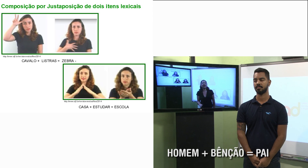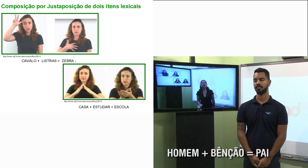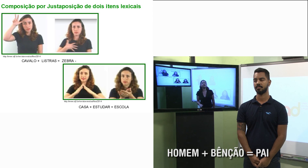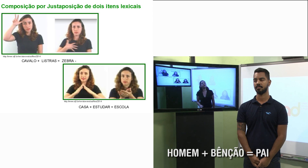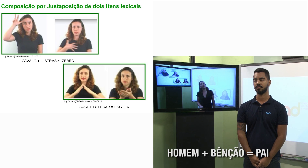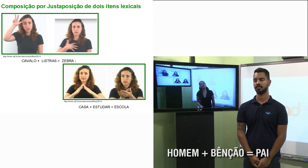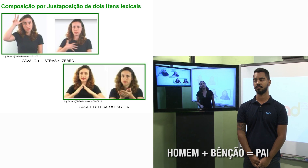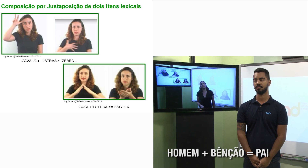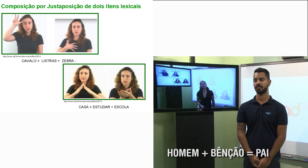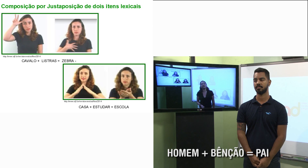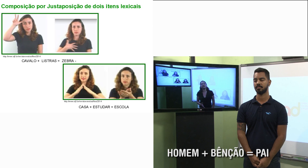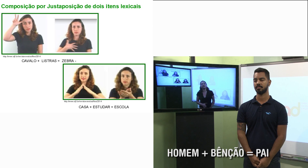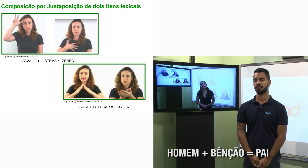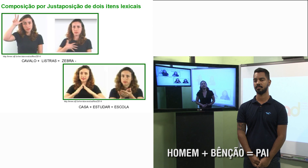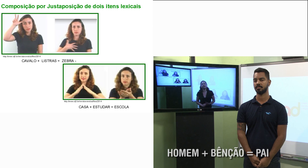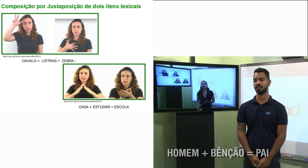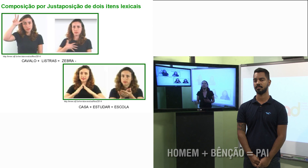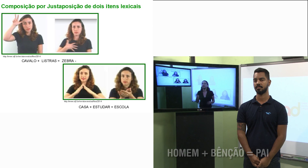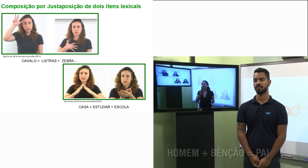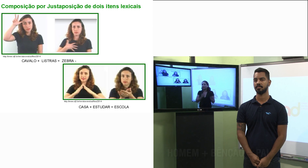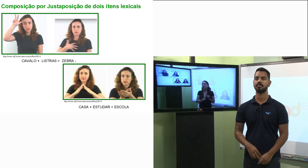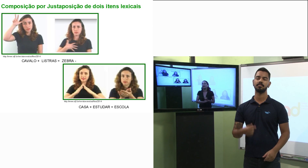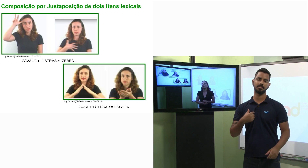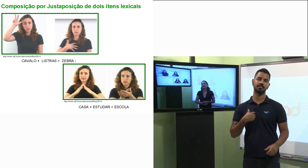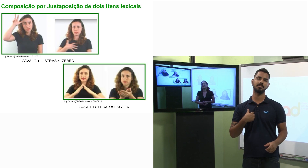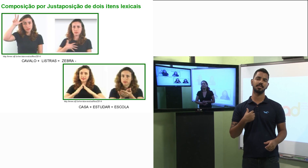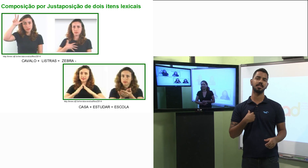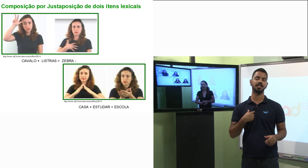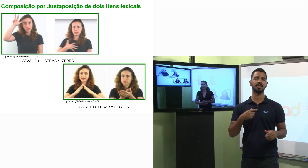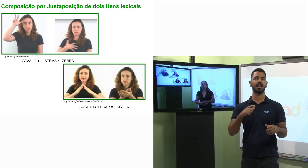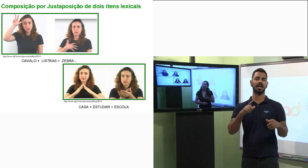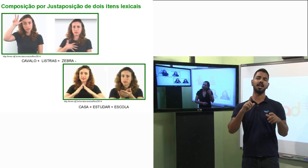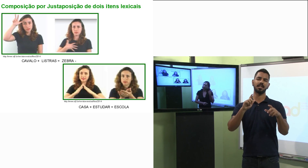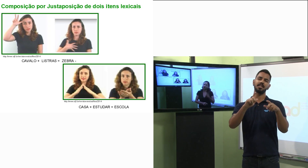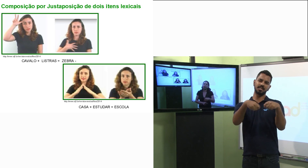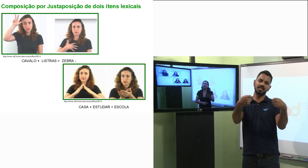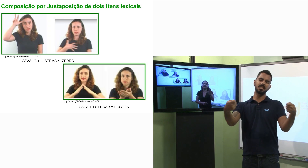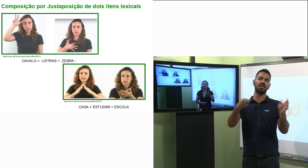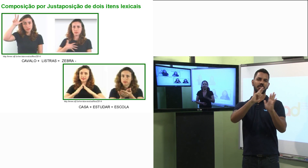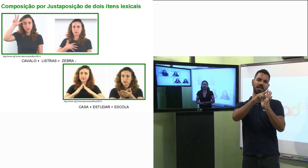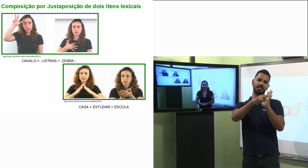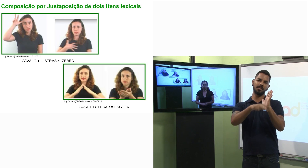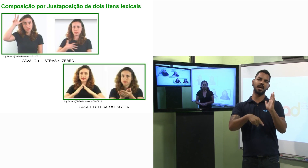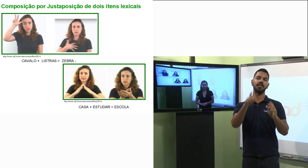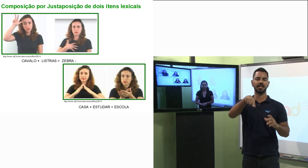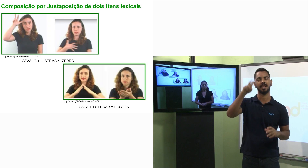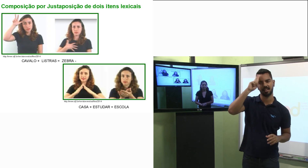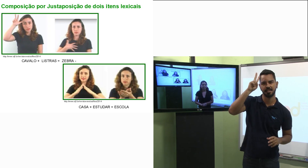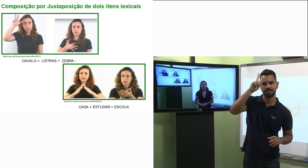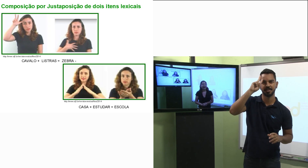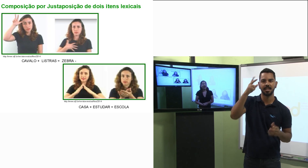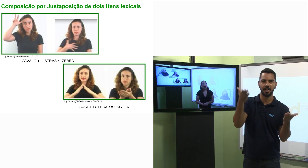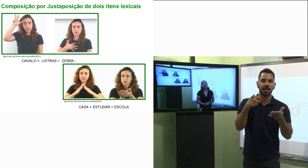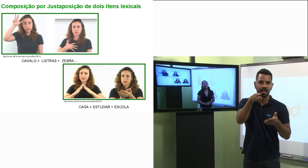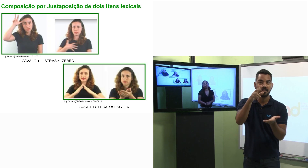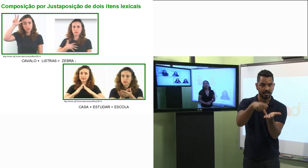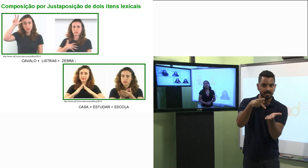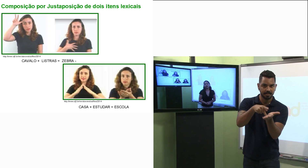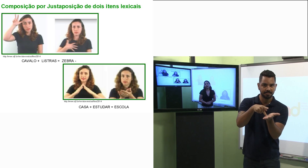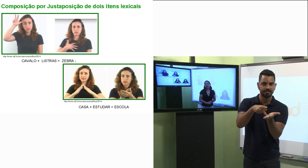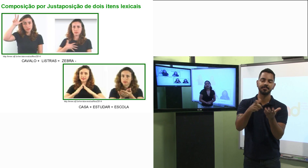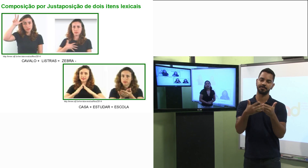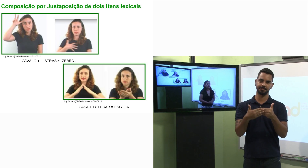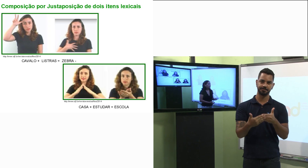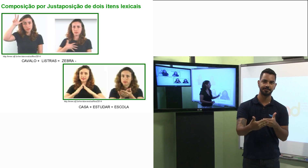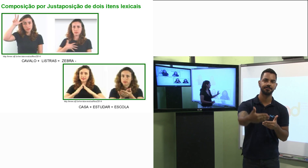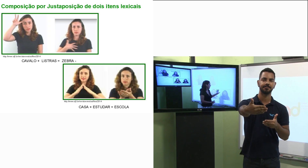Dentre vários outros que tenho certeza que vocês estão se lembrando agora, né? Então vamos seguindo em frente. Agora